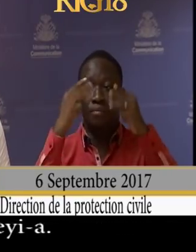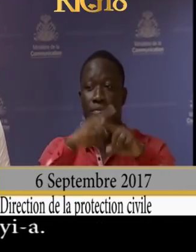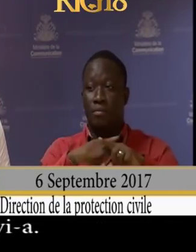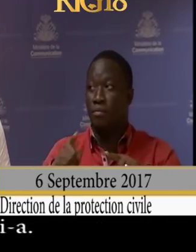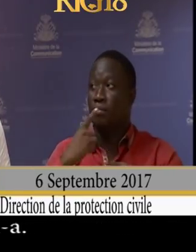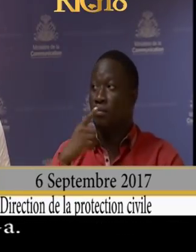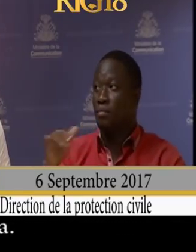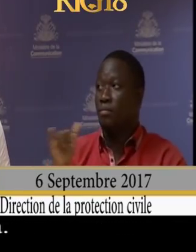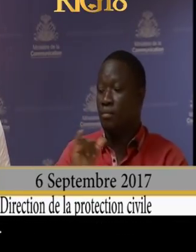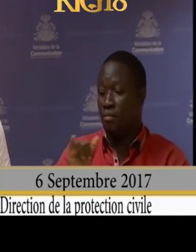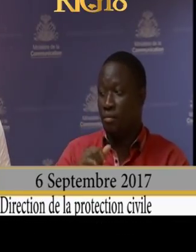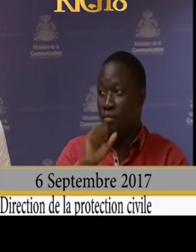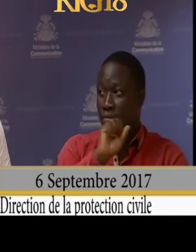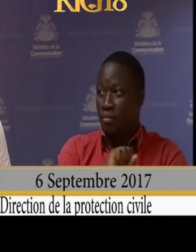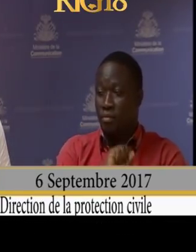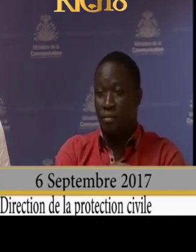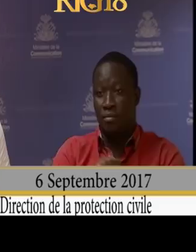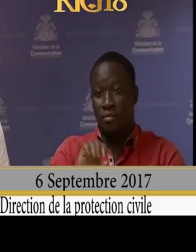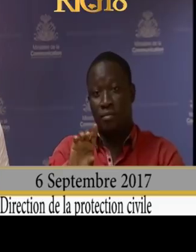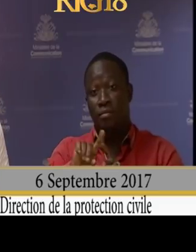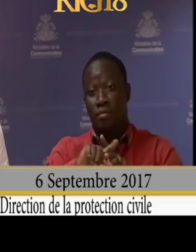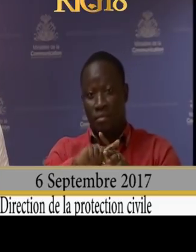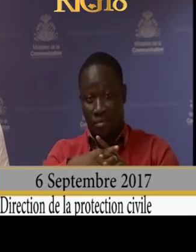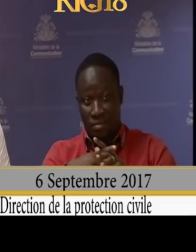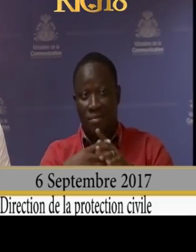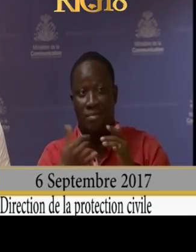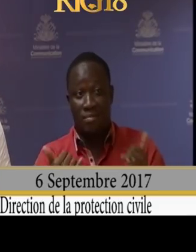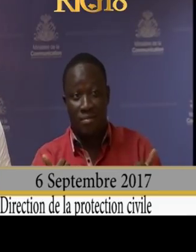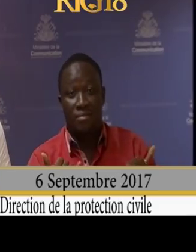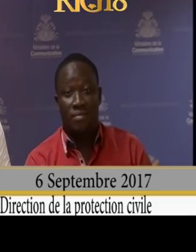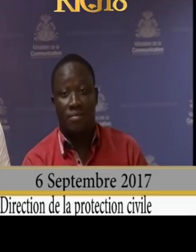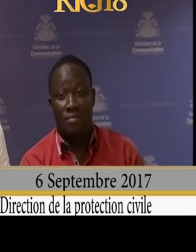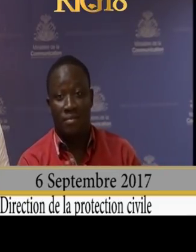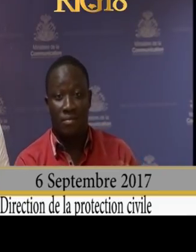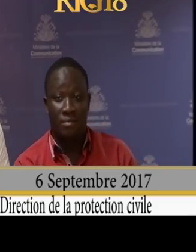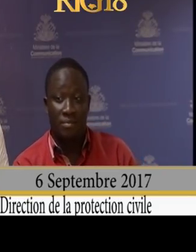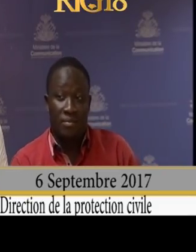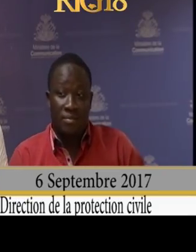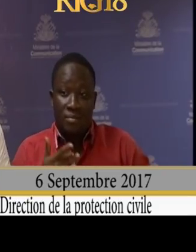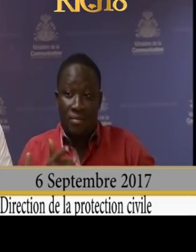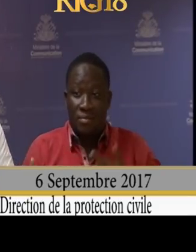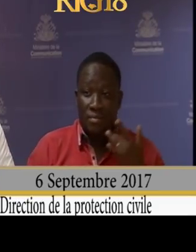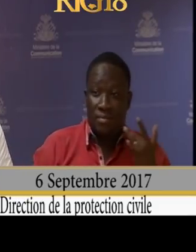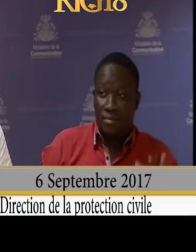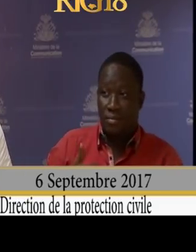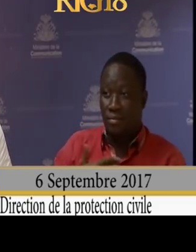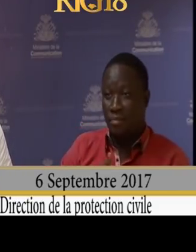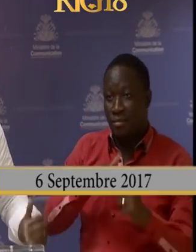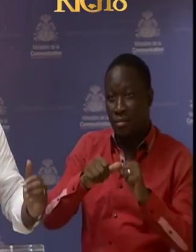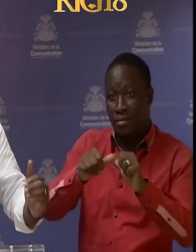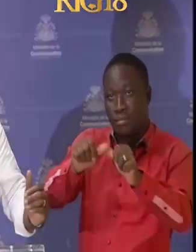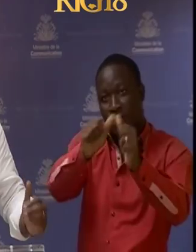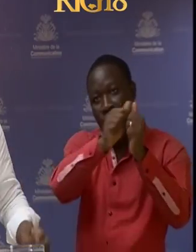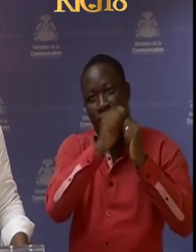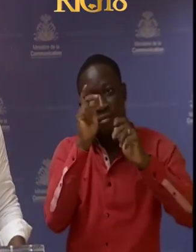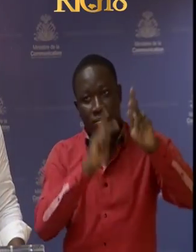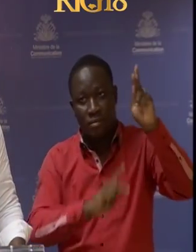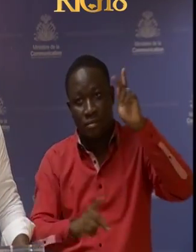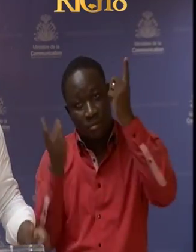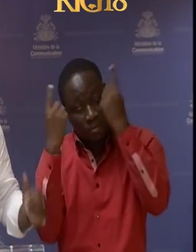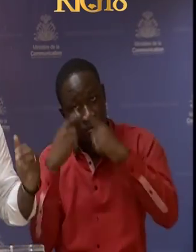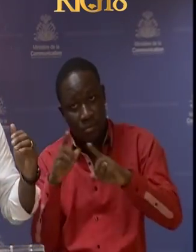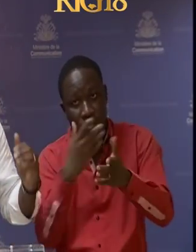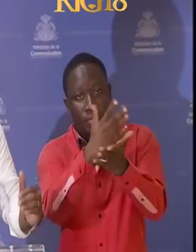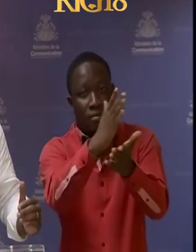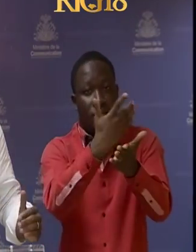n'a dit tout que mais travail a fait commencer parce que là pour le moment n'a fait sensibilisation n'a continué à accompagner population pendant passage cyclone